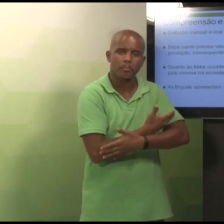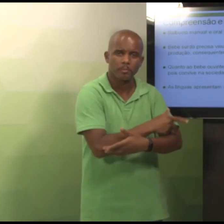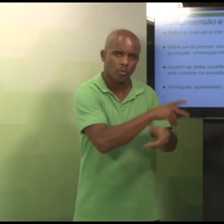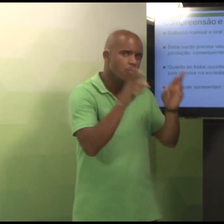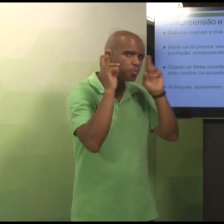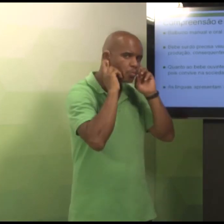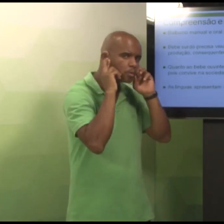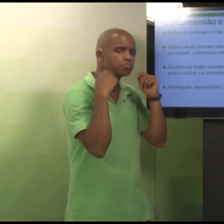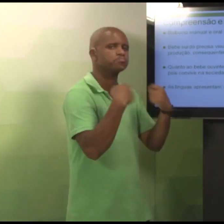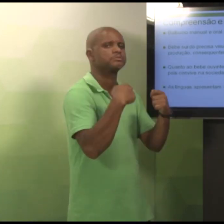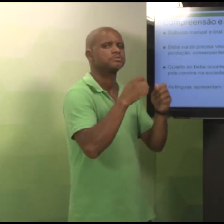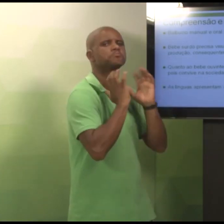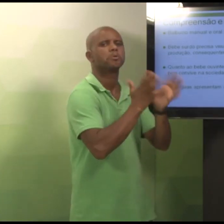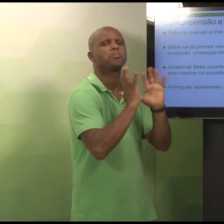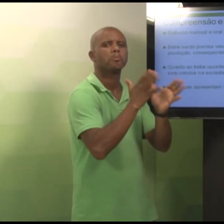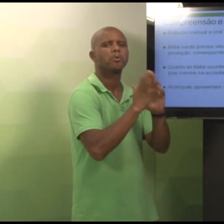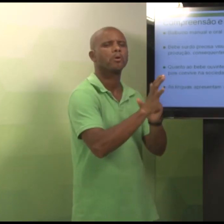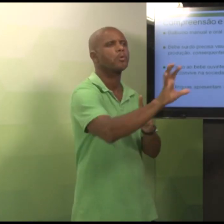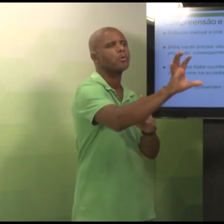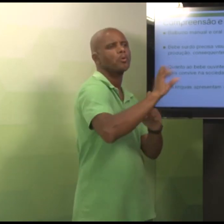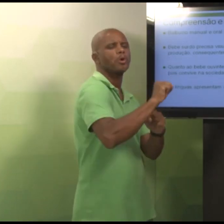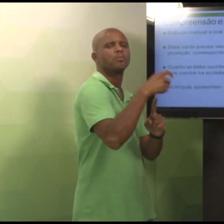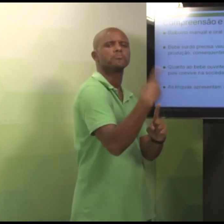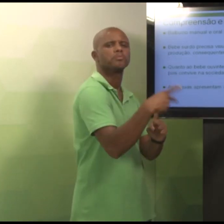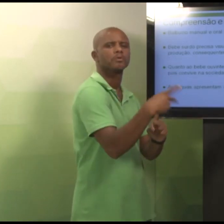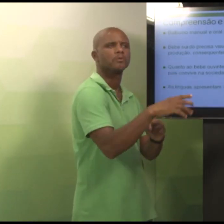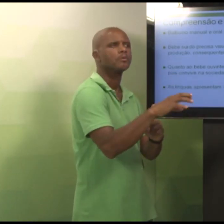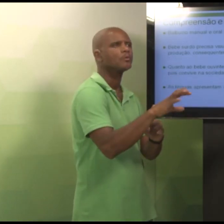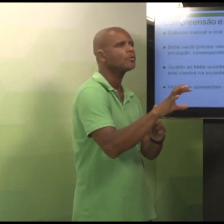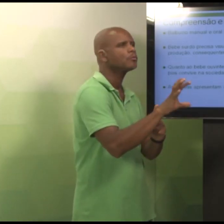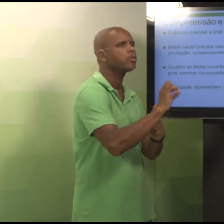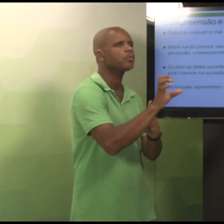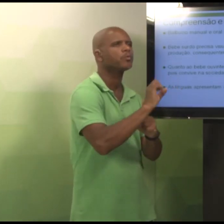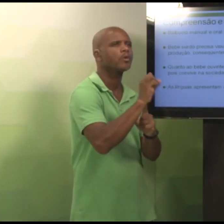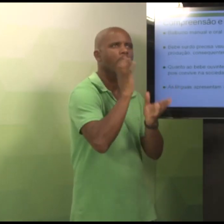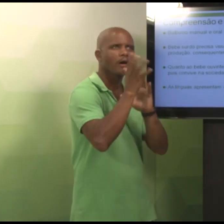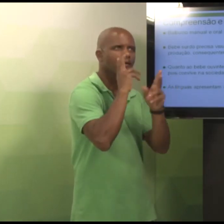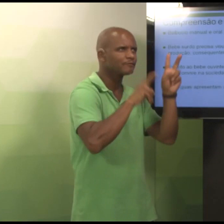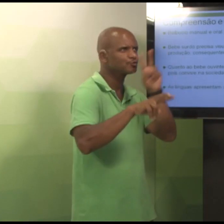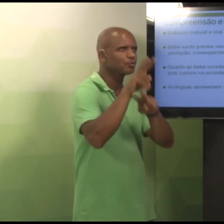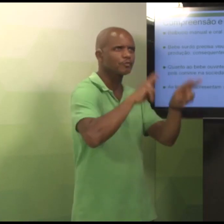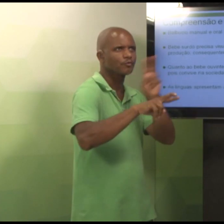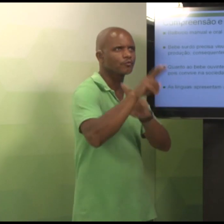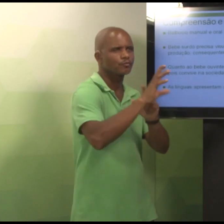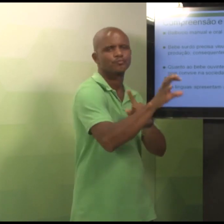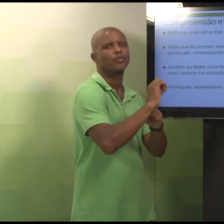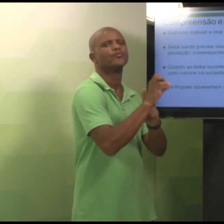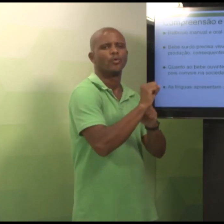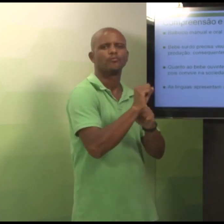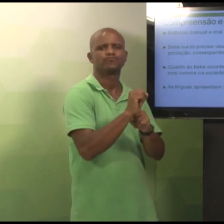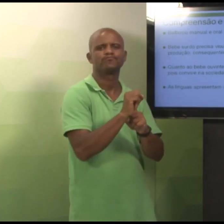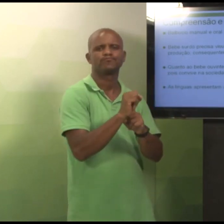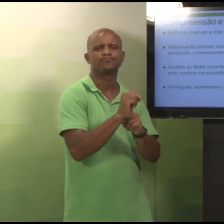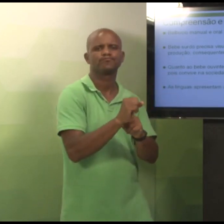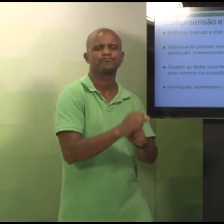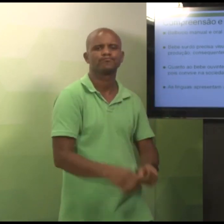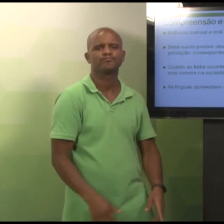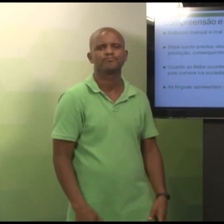criança surda também é assim. É necessário que haja estímulo, influência visual.